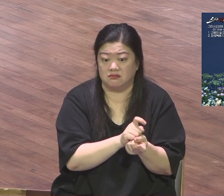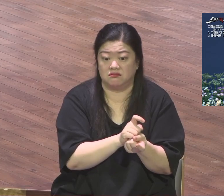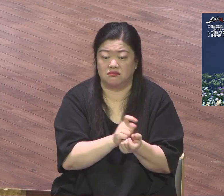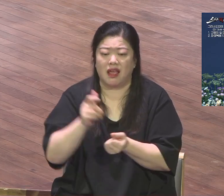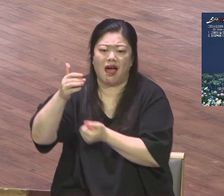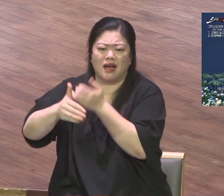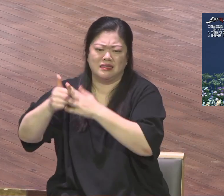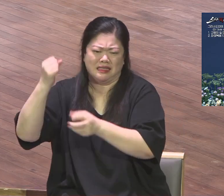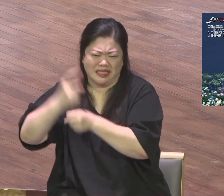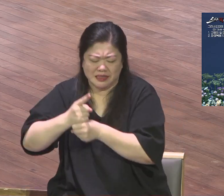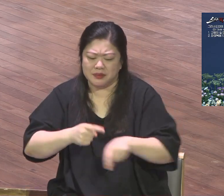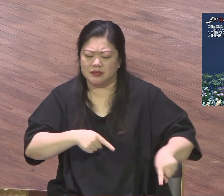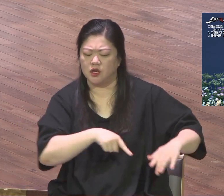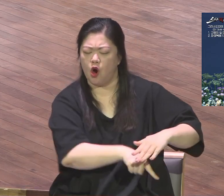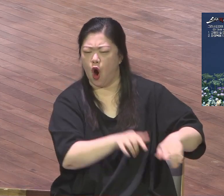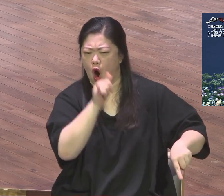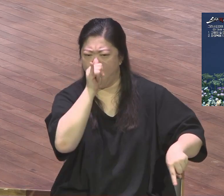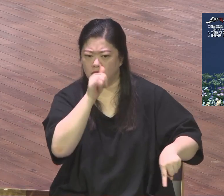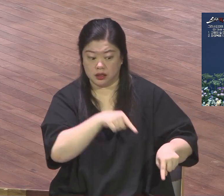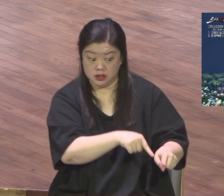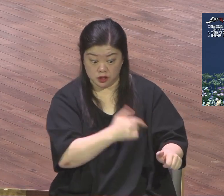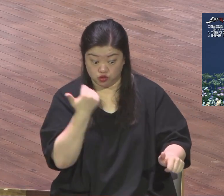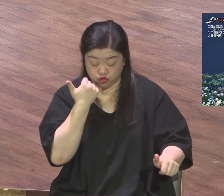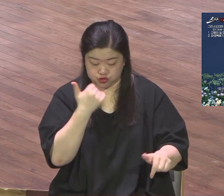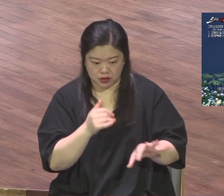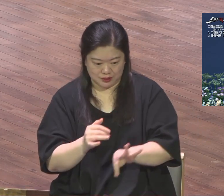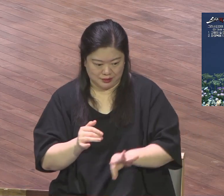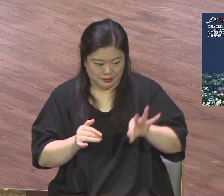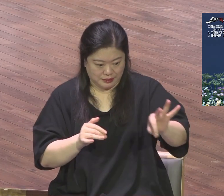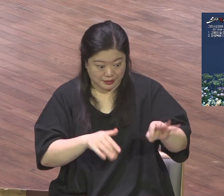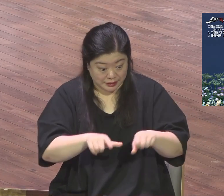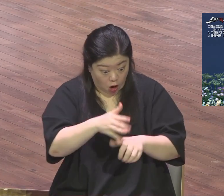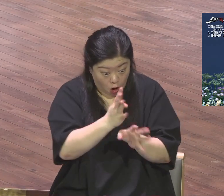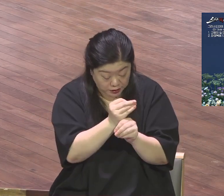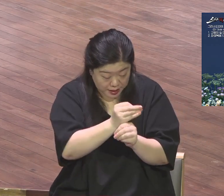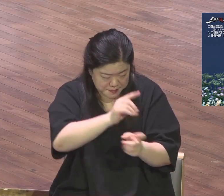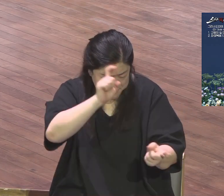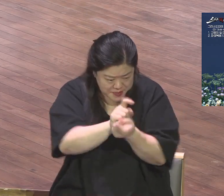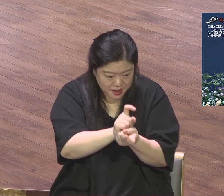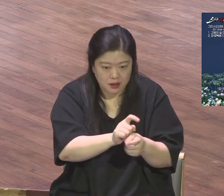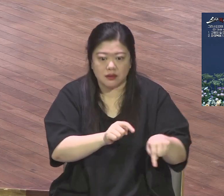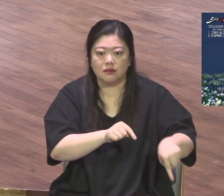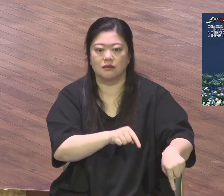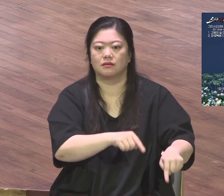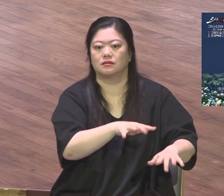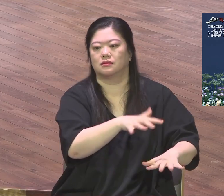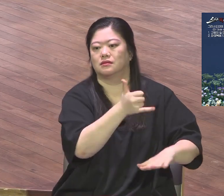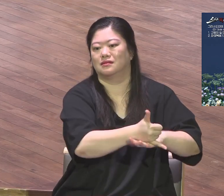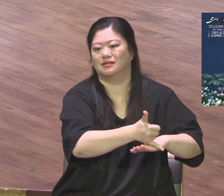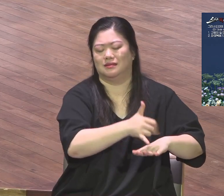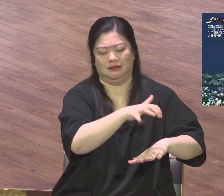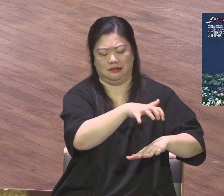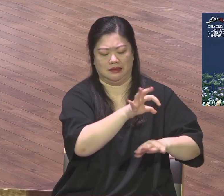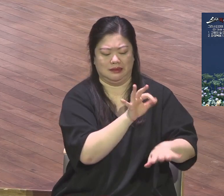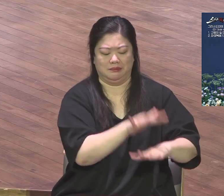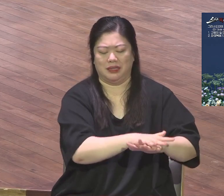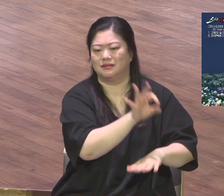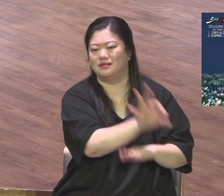천국이 왜 천국인가? 하나님이 계신 나라이기 때문에 천국인 거예요. 보다 더